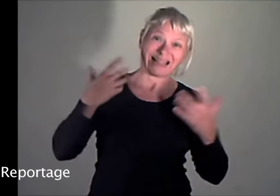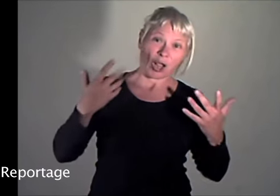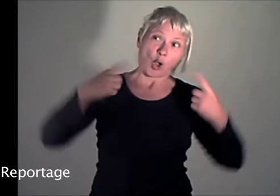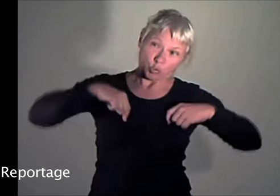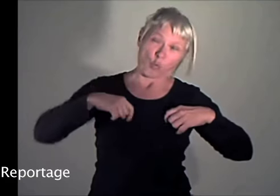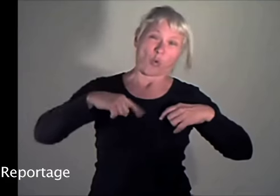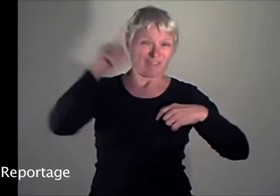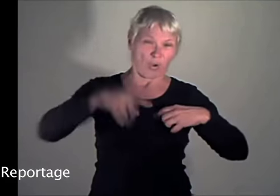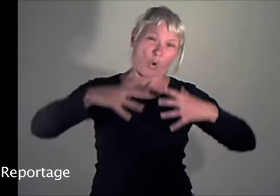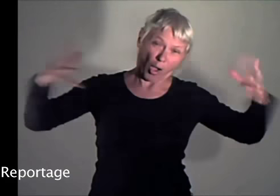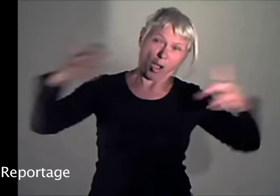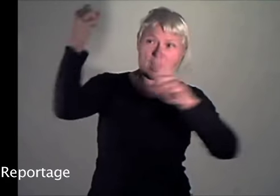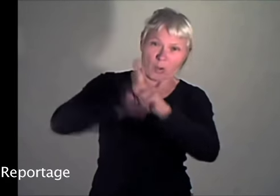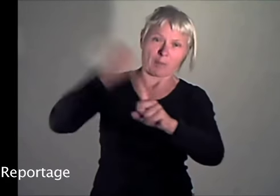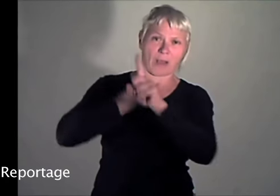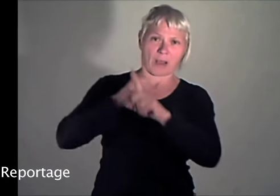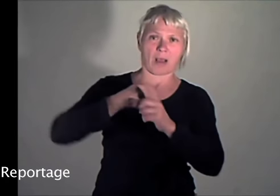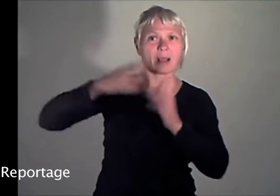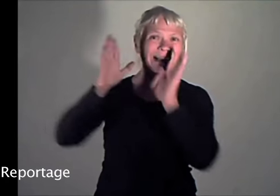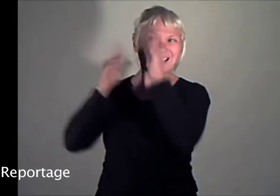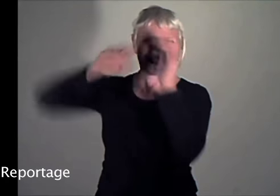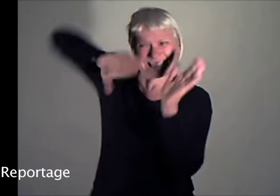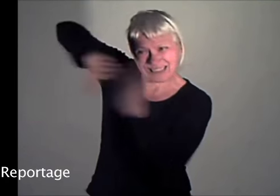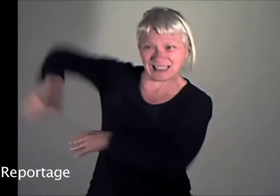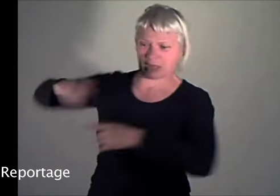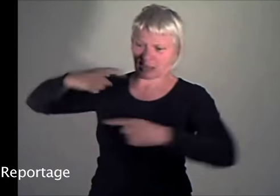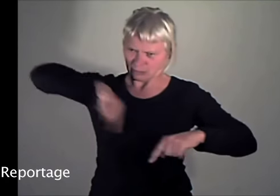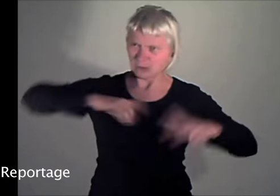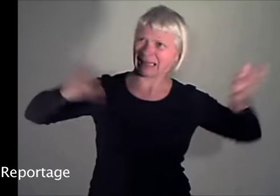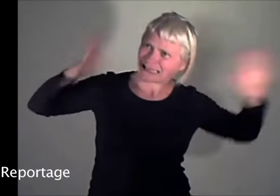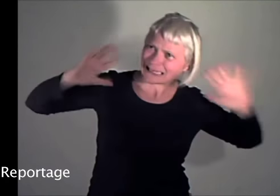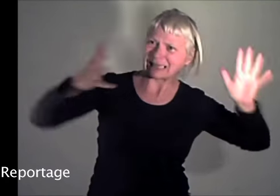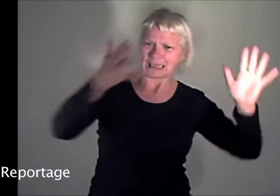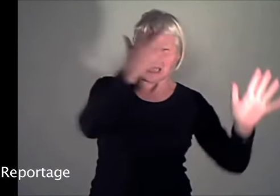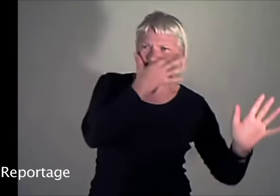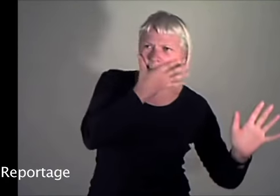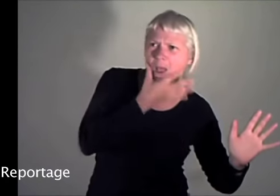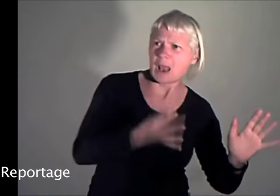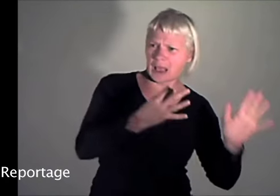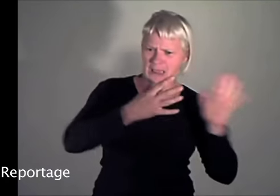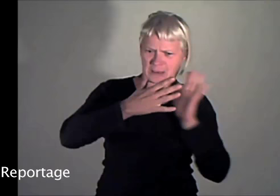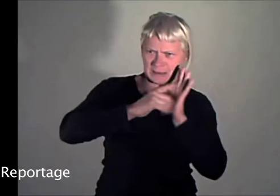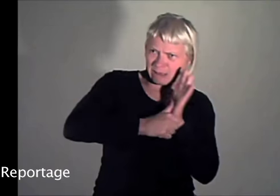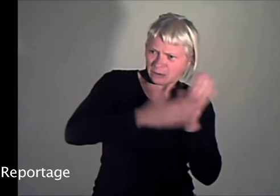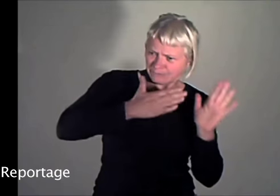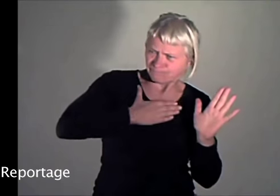C'est notre identité. Et on a peur de perdre notre identité. C'est pas facile de garder